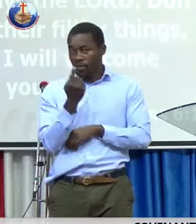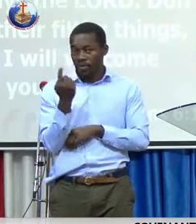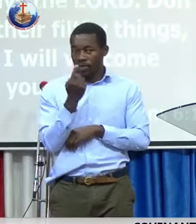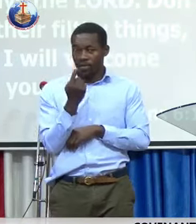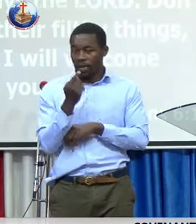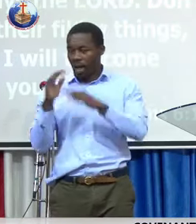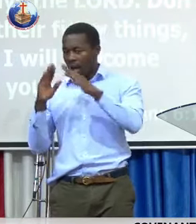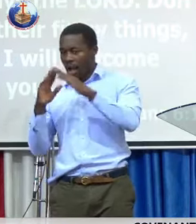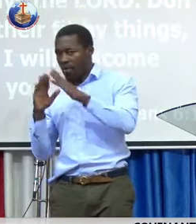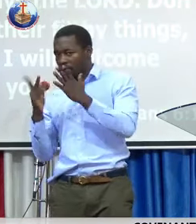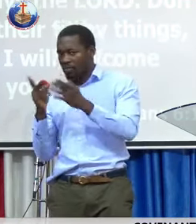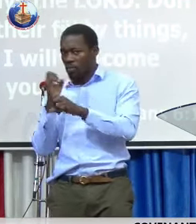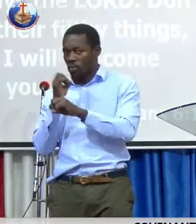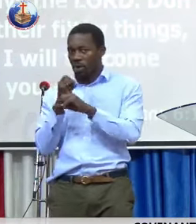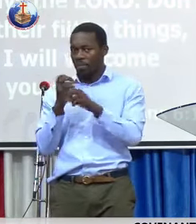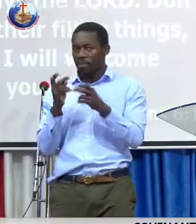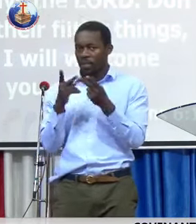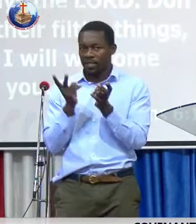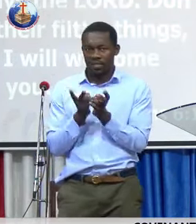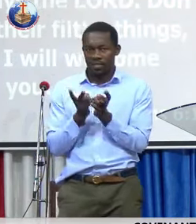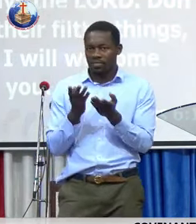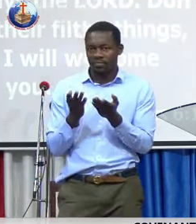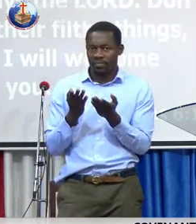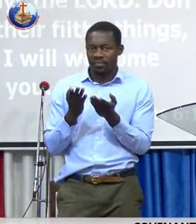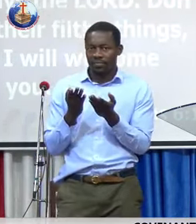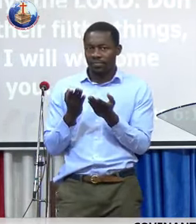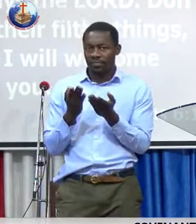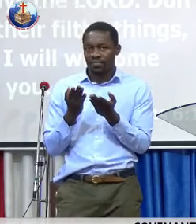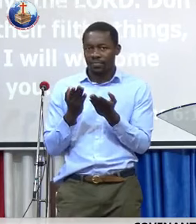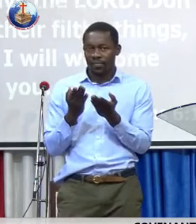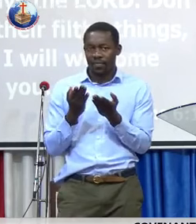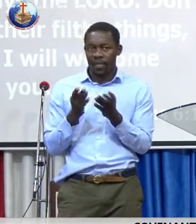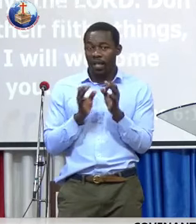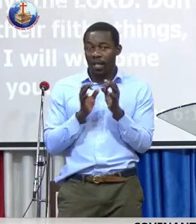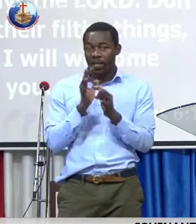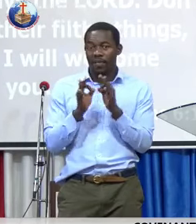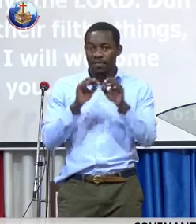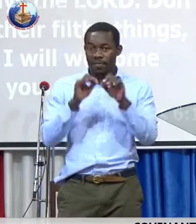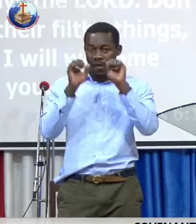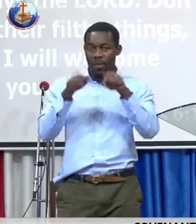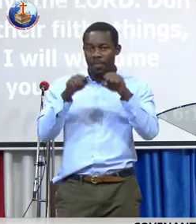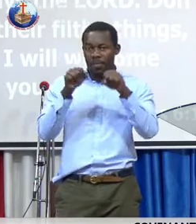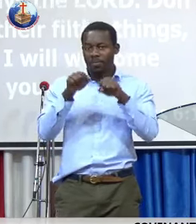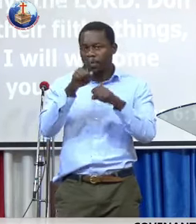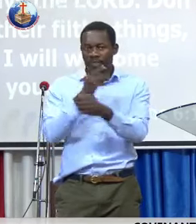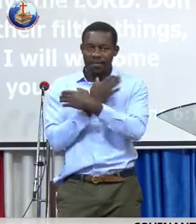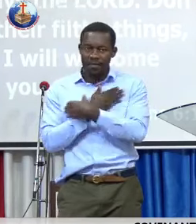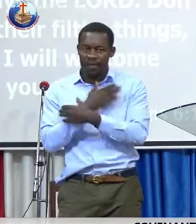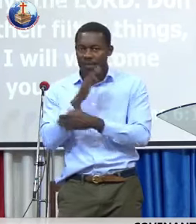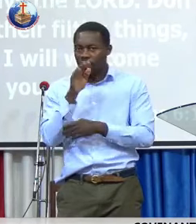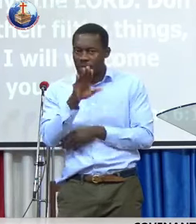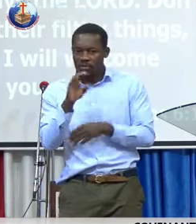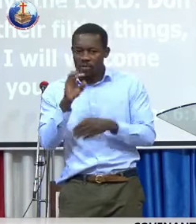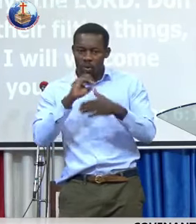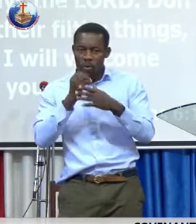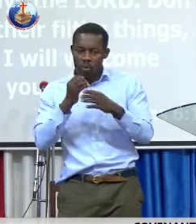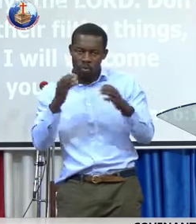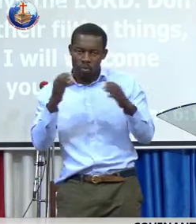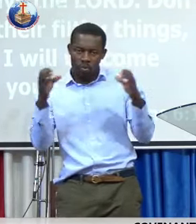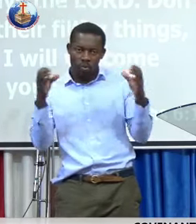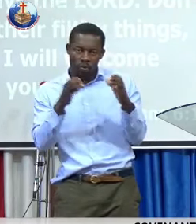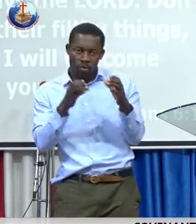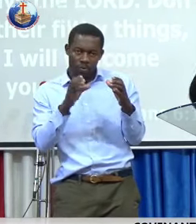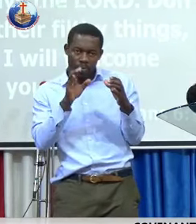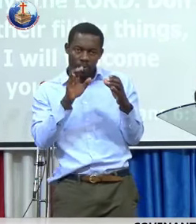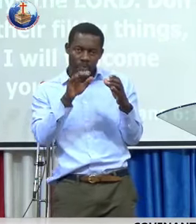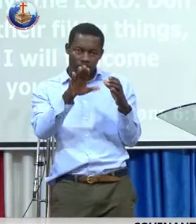Wewe na watu wengine hapo wenye mna constitute 5%, kama mungekuwa salt vile mnafaa kukua, the things, vitu